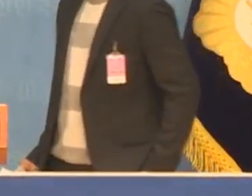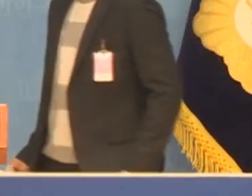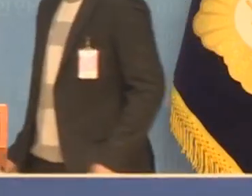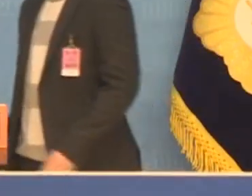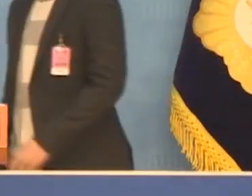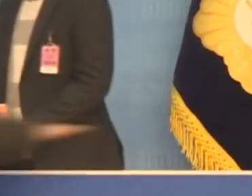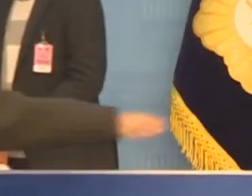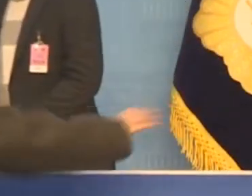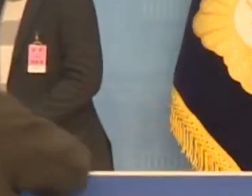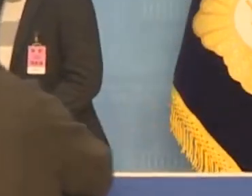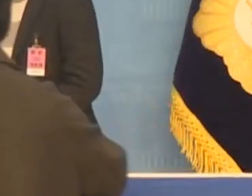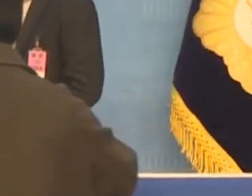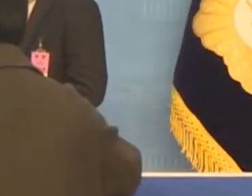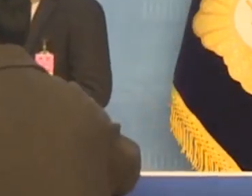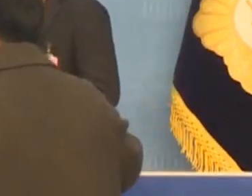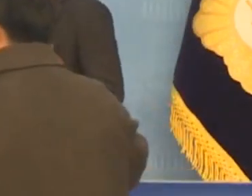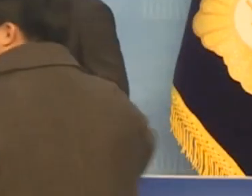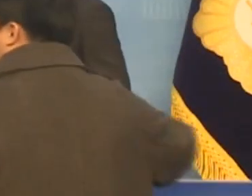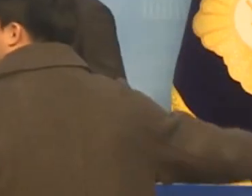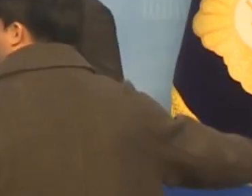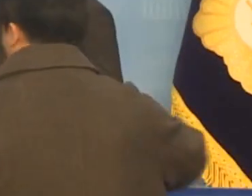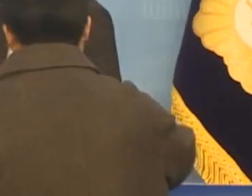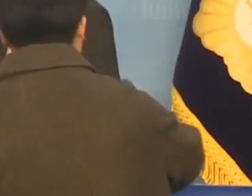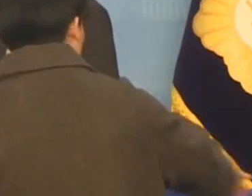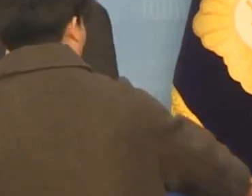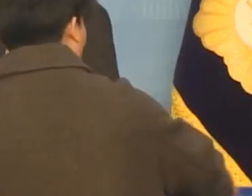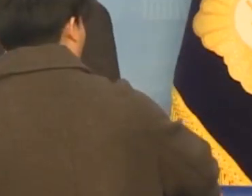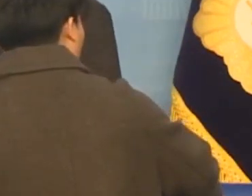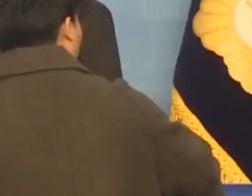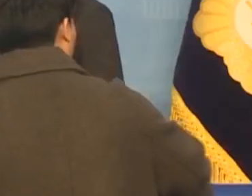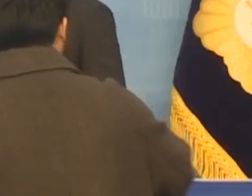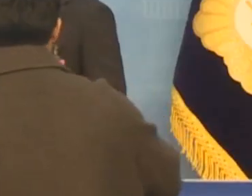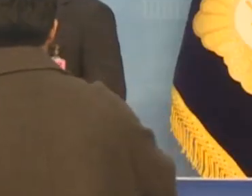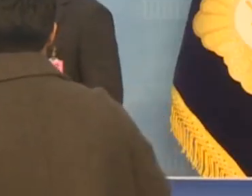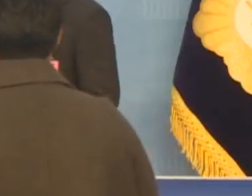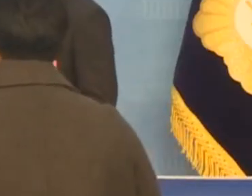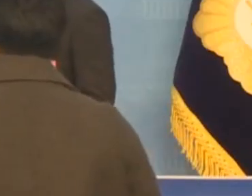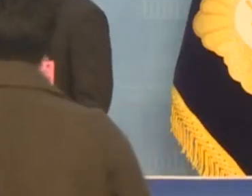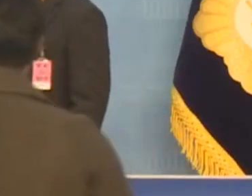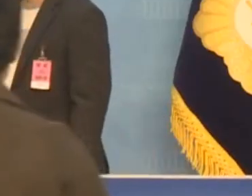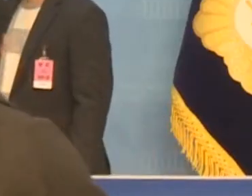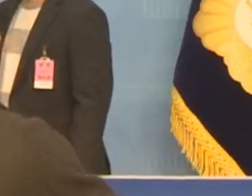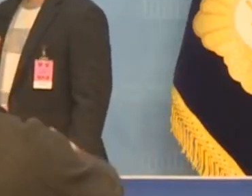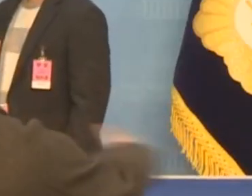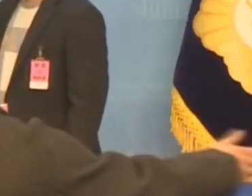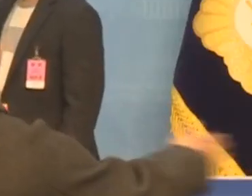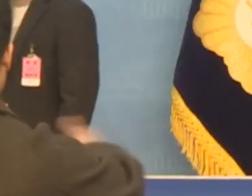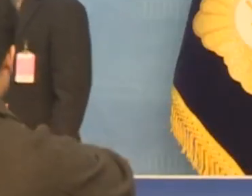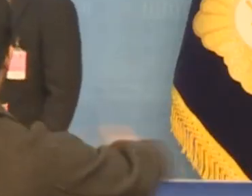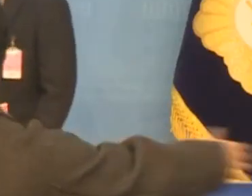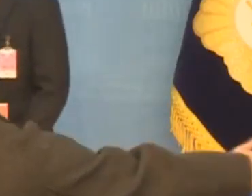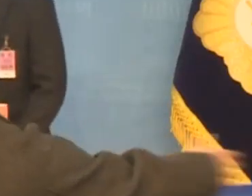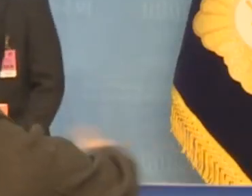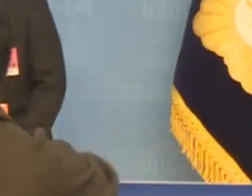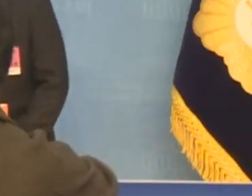카메라 이렇게 많이 와서 초록색 때 많이 바뀌셨어요. 저는 사이드에